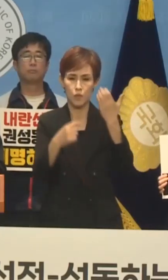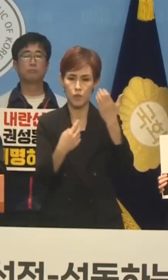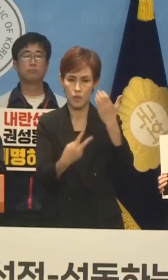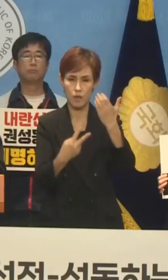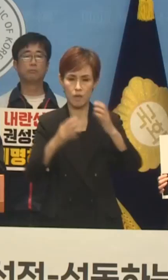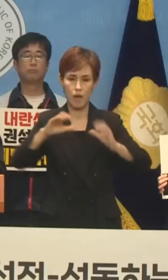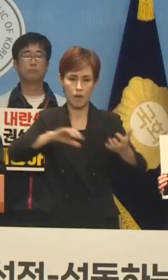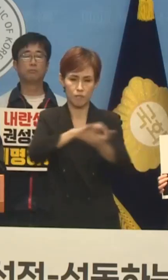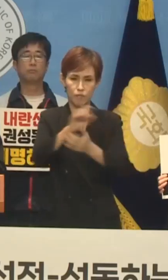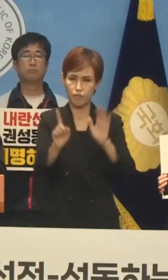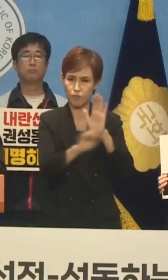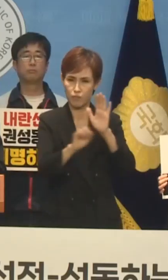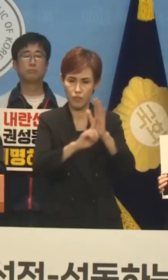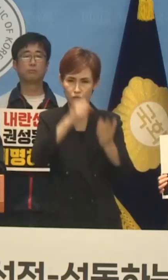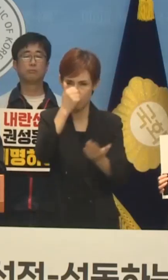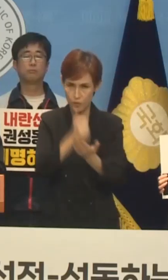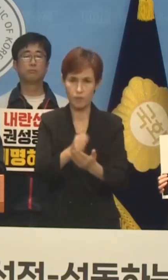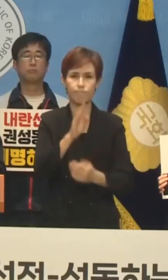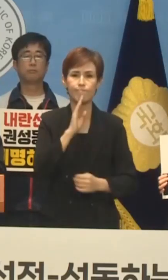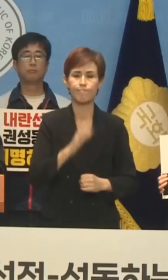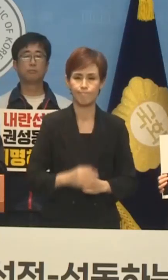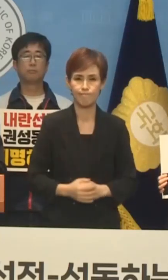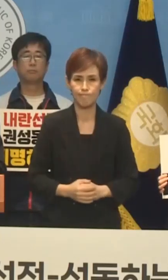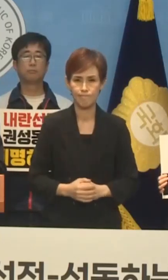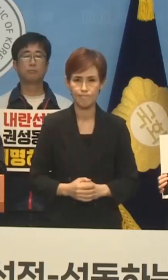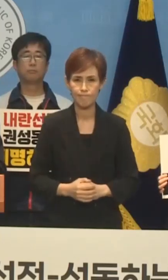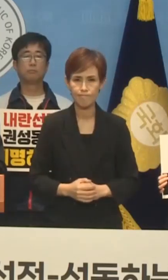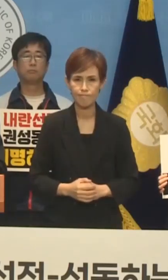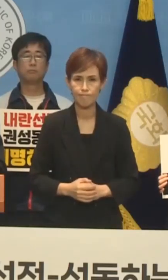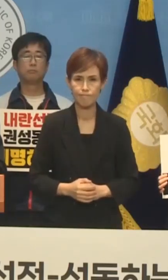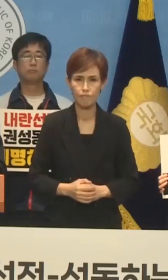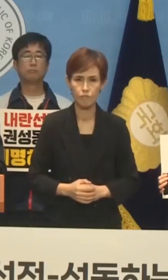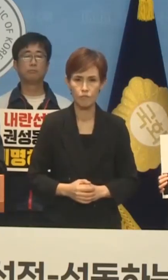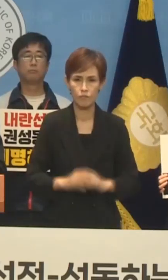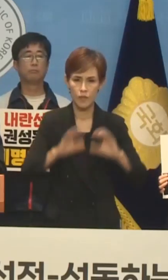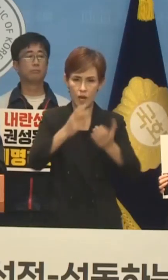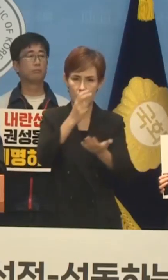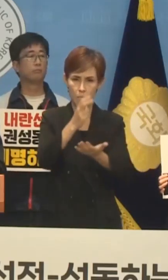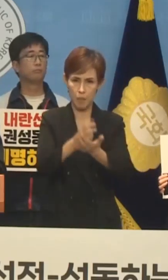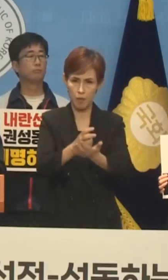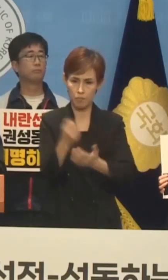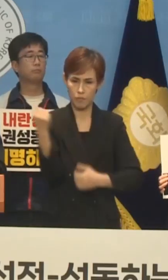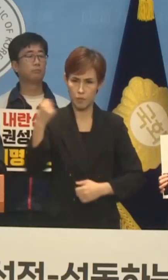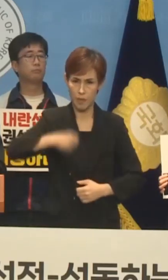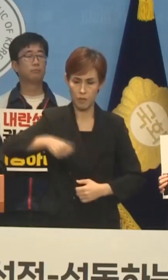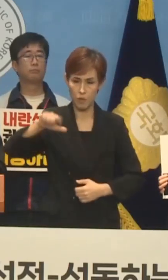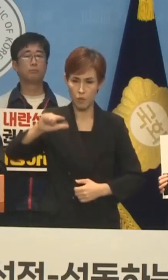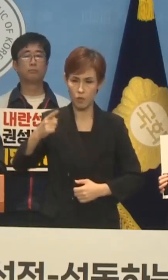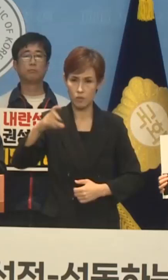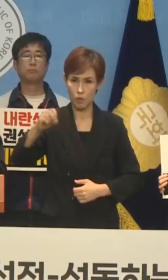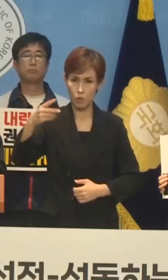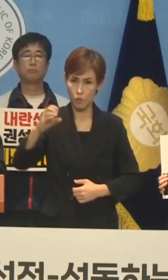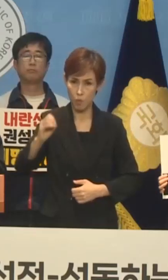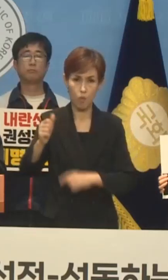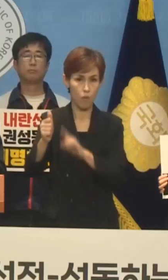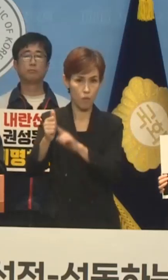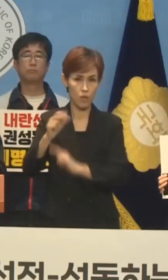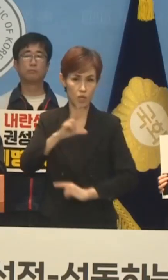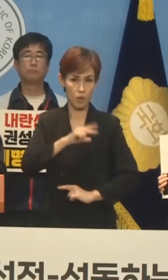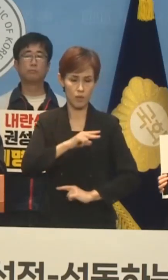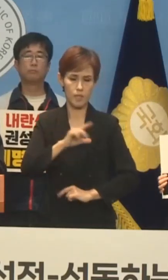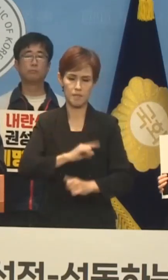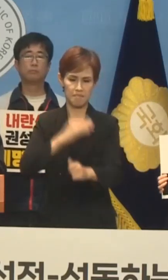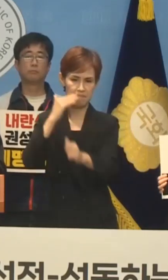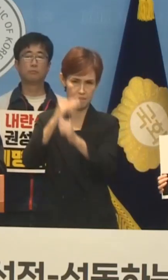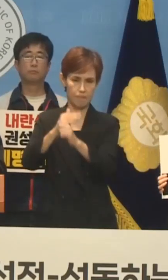내란 선동죄에 해당합니다. 그렇기에 헌법과 법률을 위반한 권성동 의원의 의원직